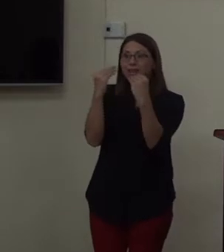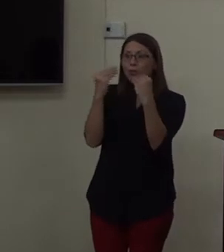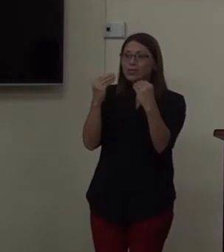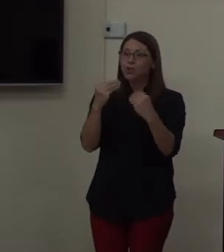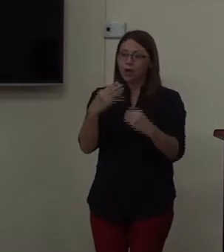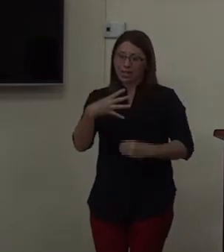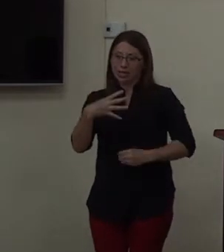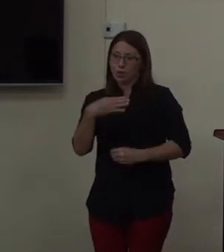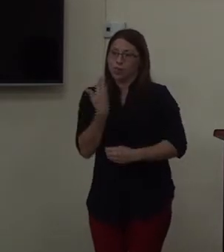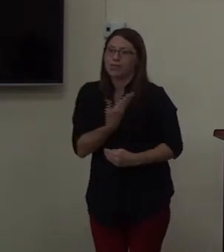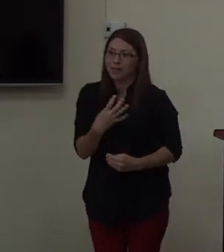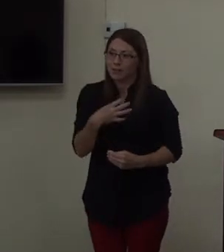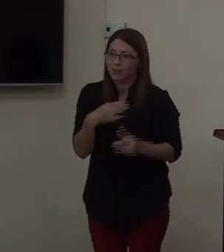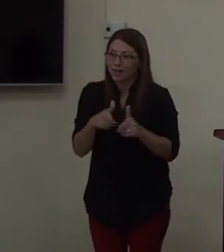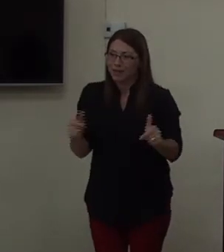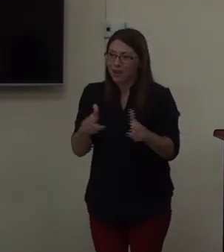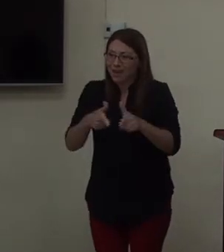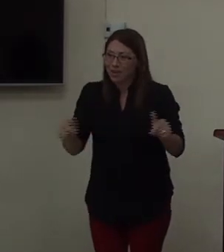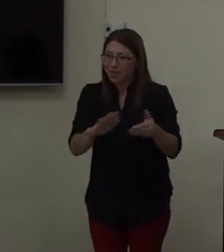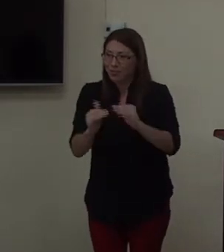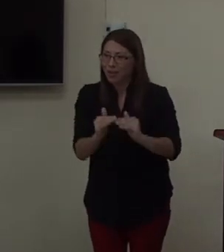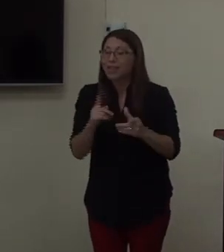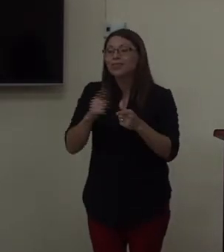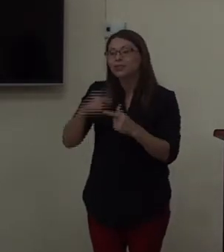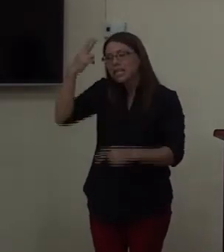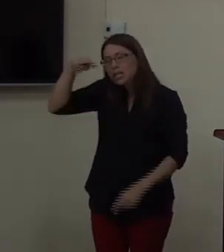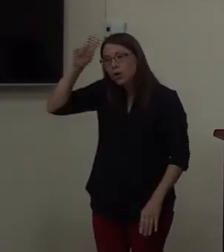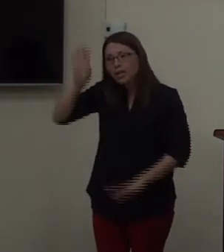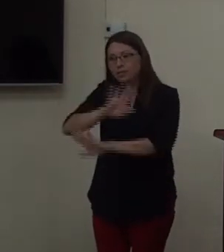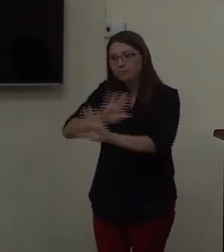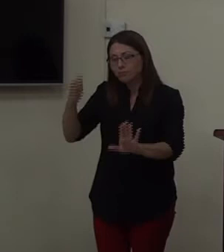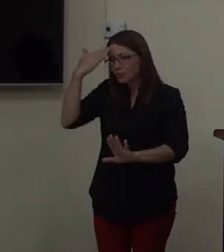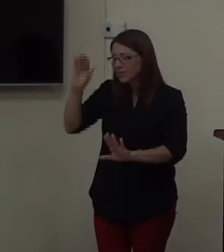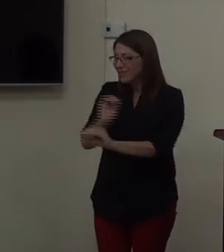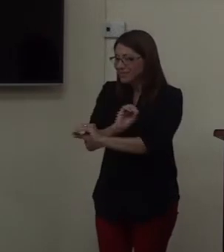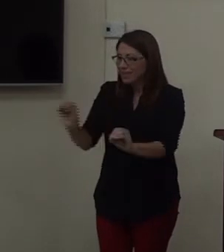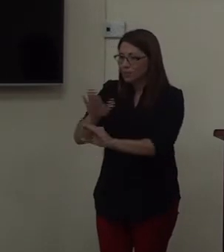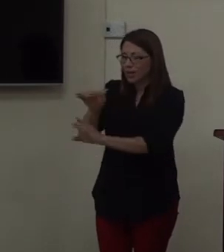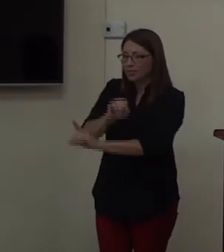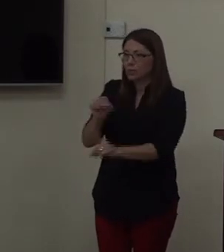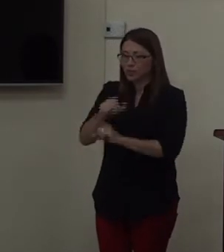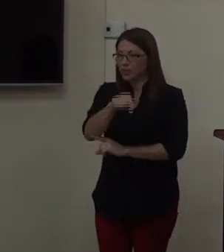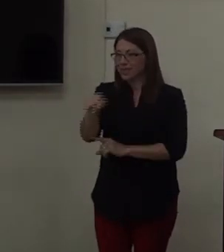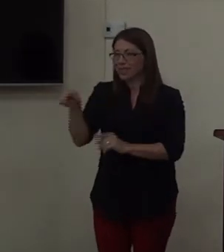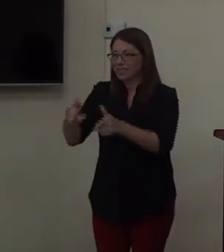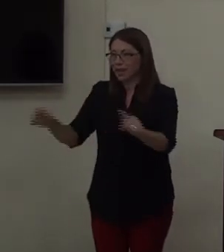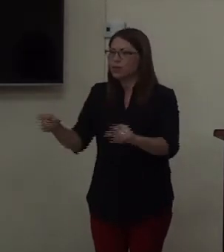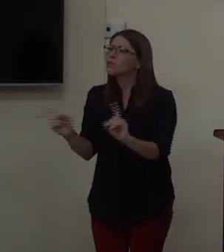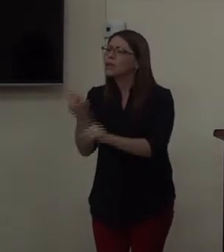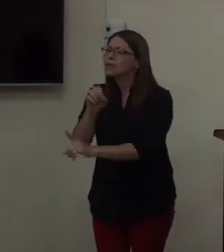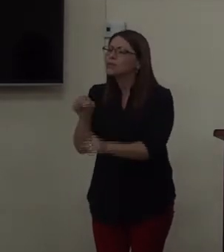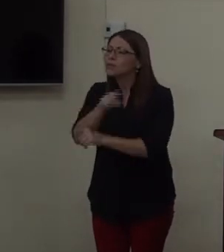la comunidad. Entonces, hay una ignorancia total de la situación de estas lenguas. ¿Y cuál es la situación de estas lenguas?